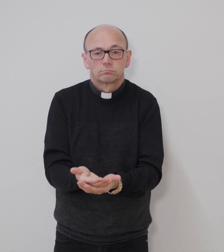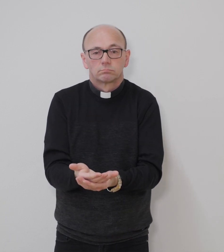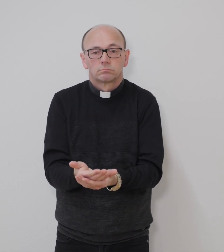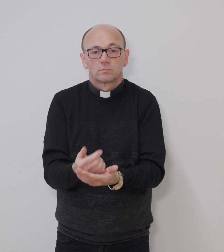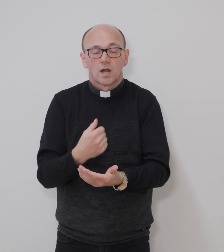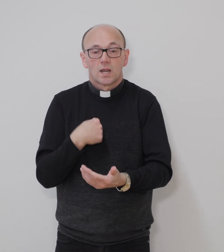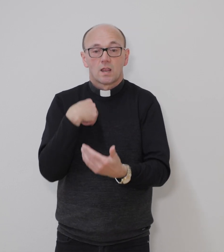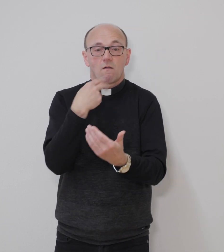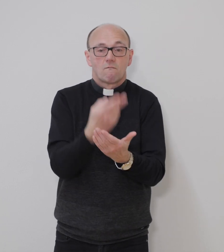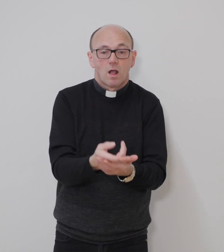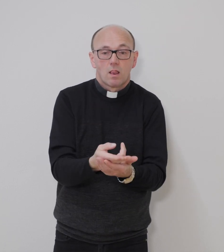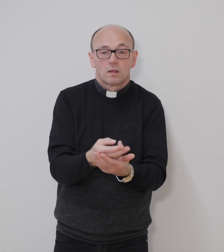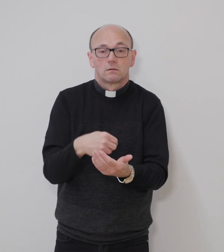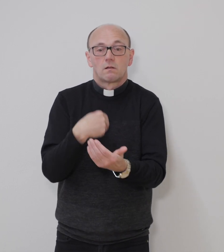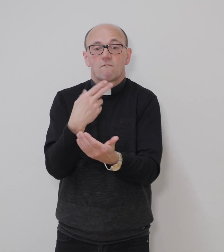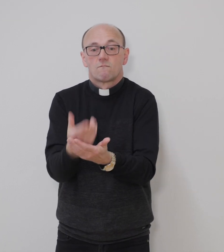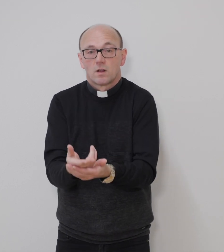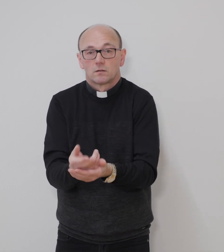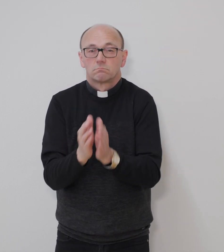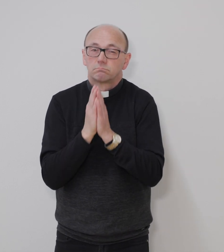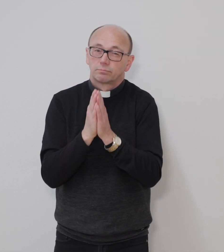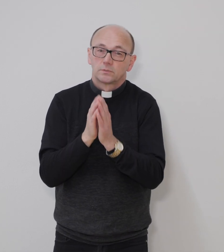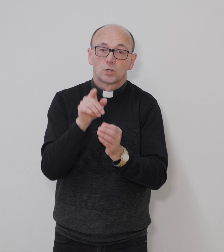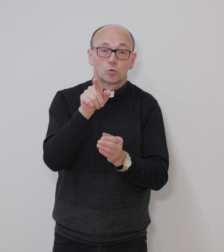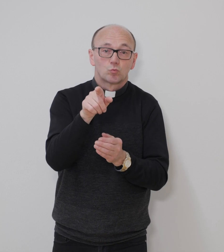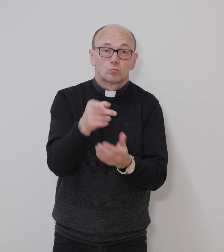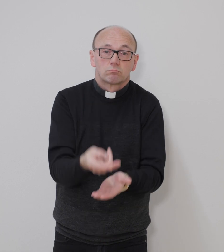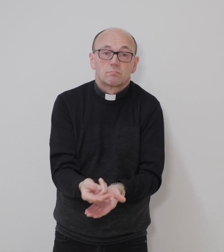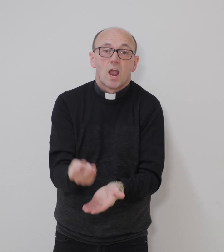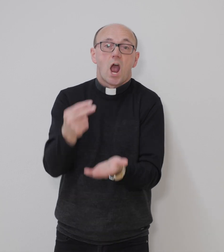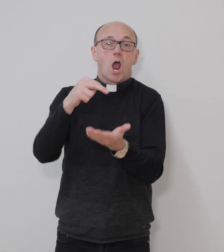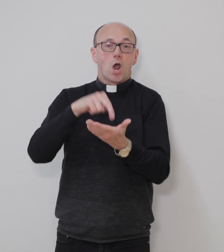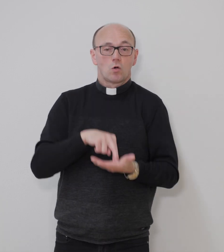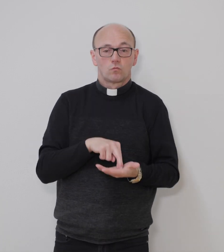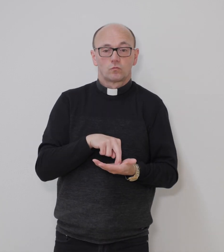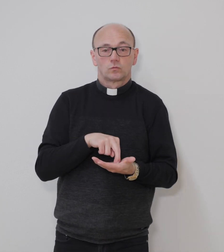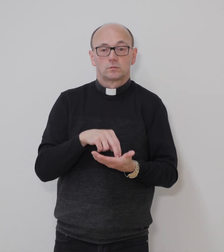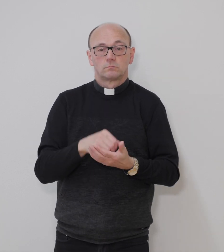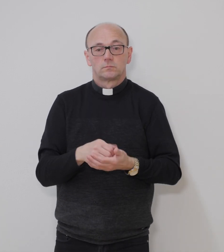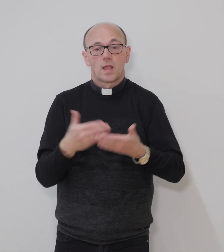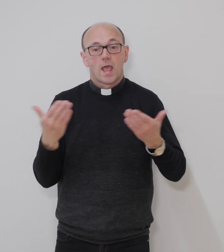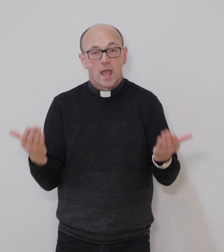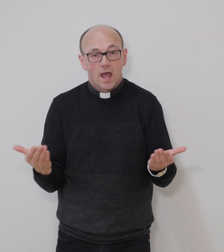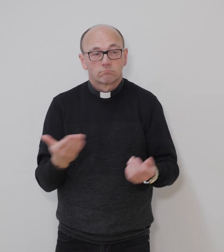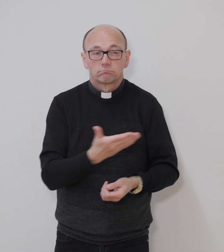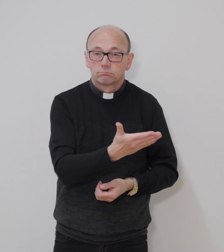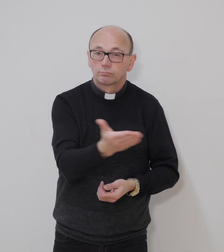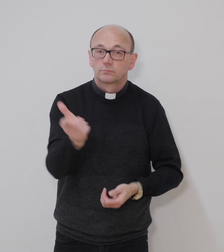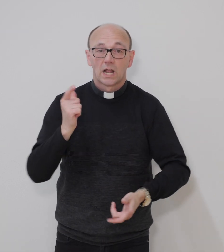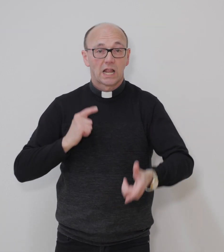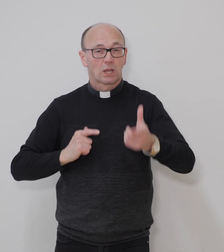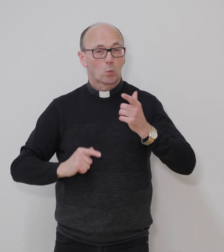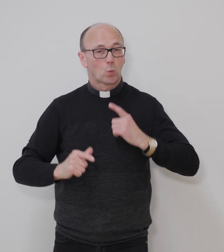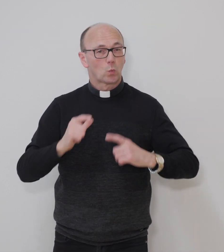falle wieder. In meiner Schwachheit hilf mir,